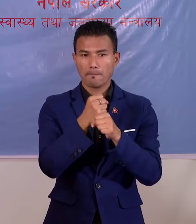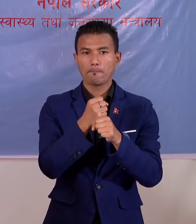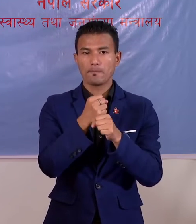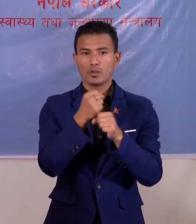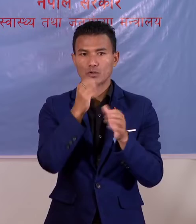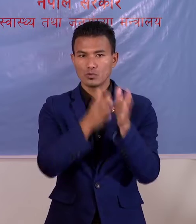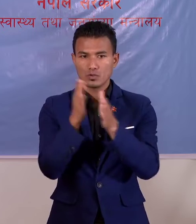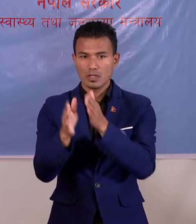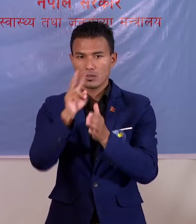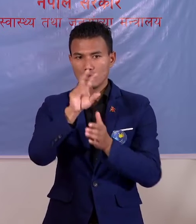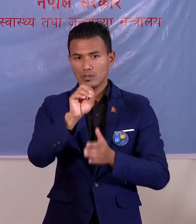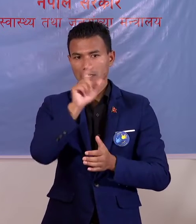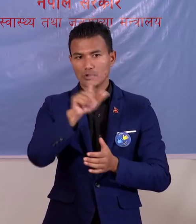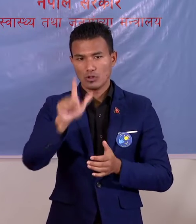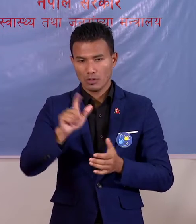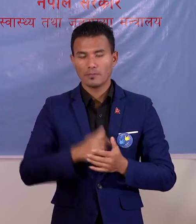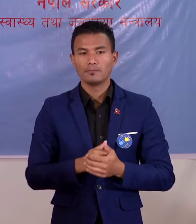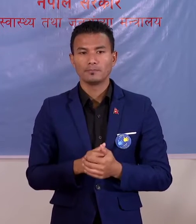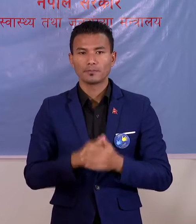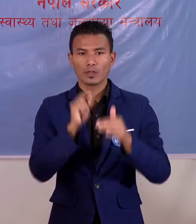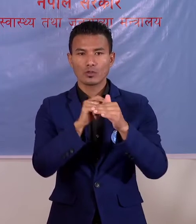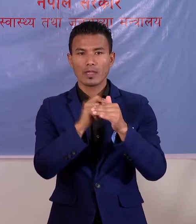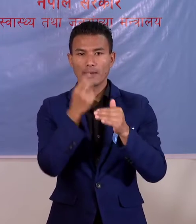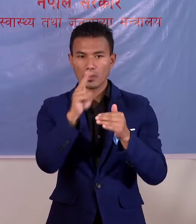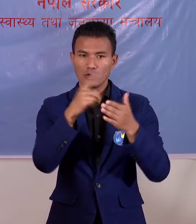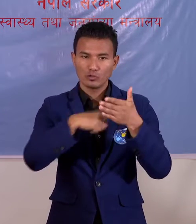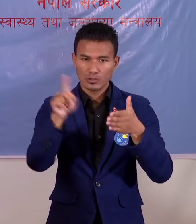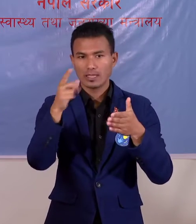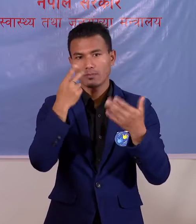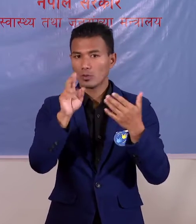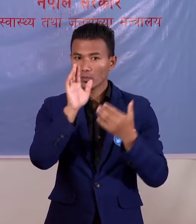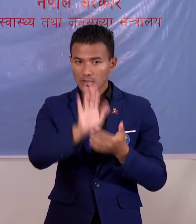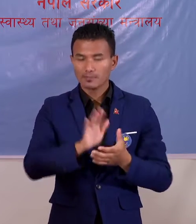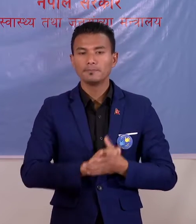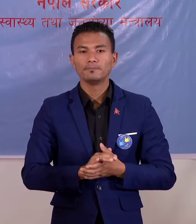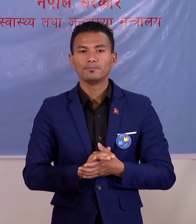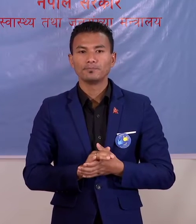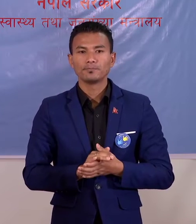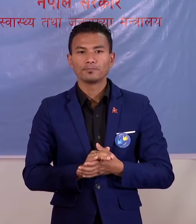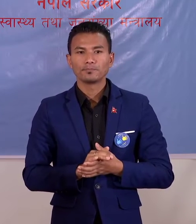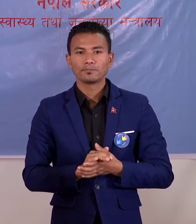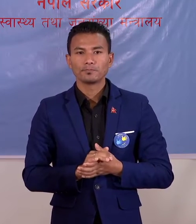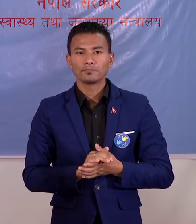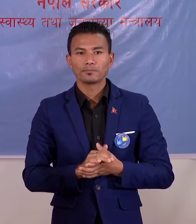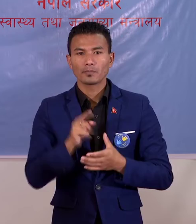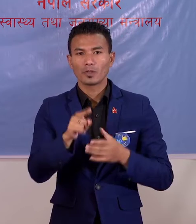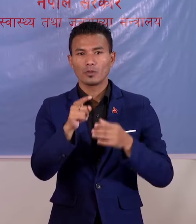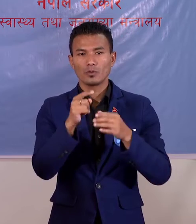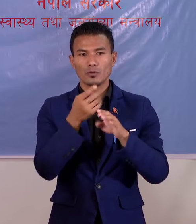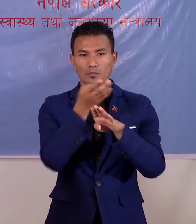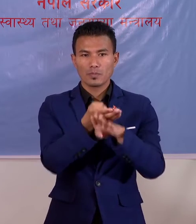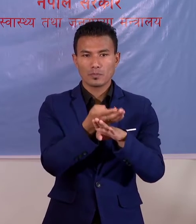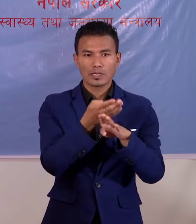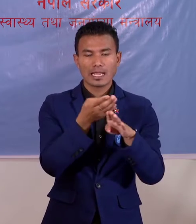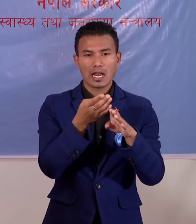योजना 2077 तयार भएर स्वीकृत भएको छ। यो प्रतिकार्य